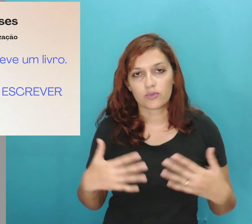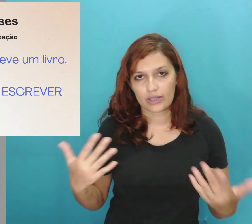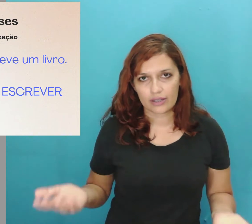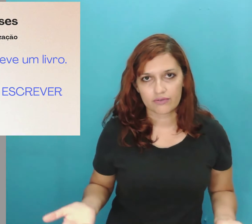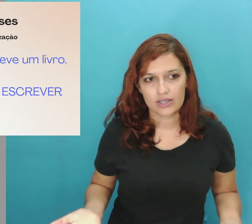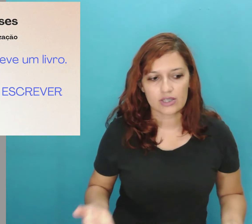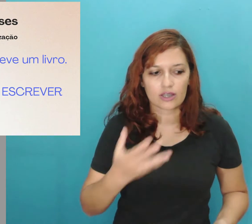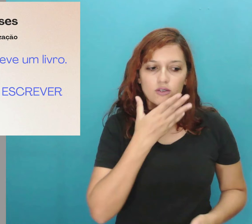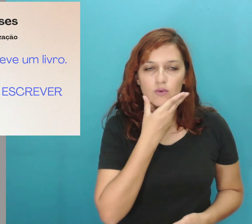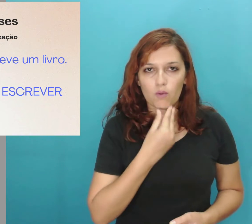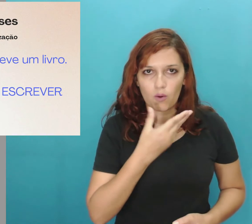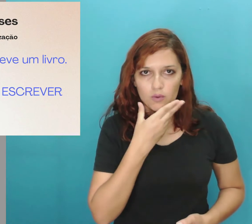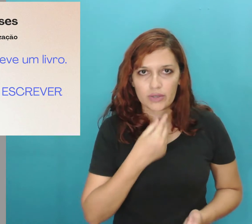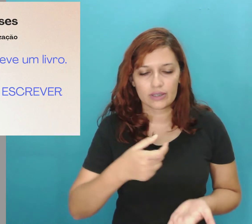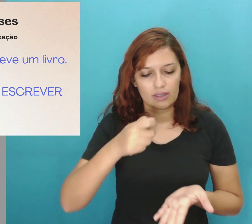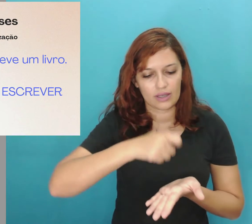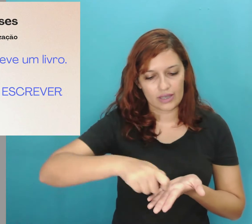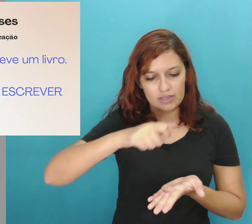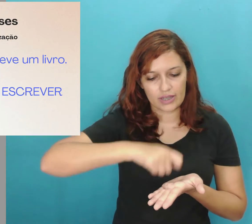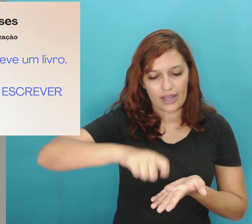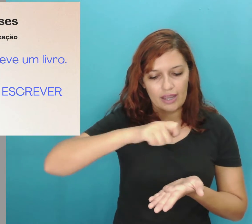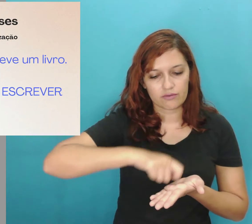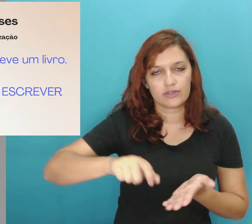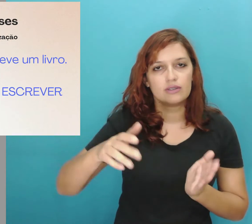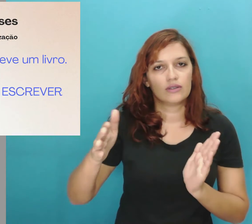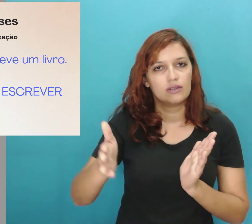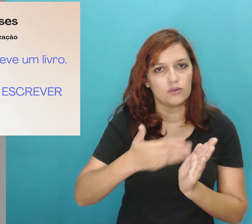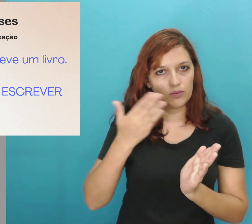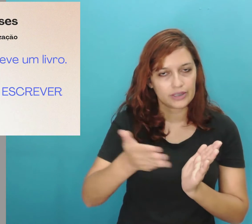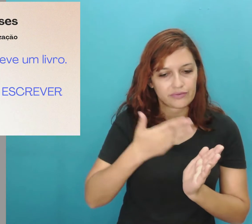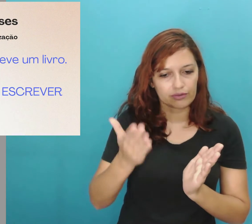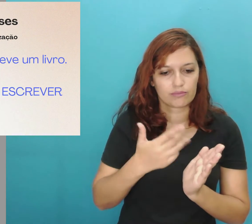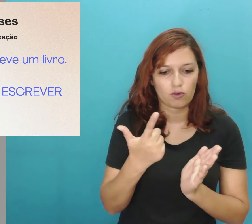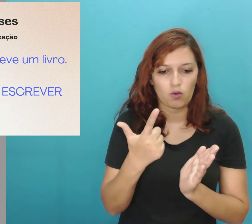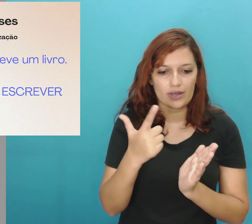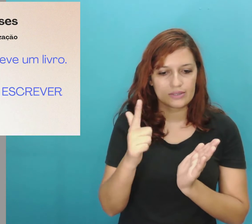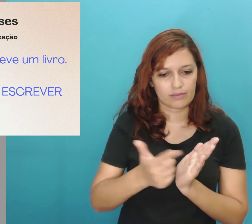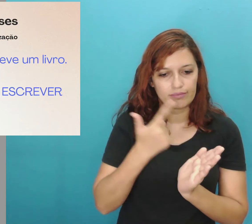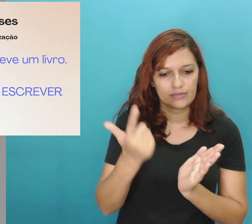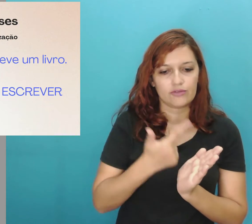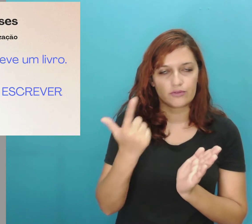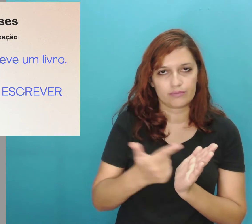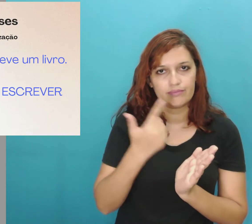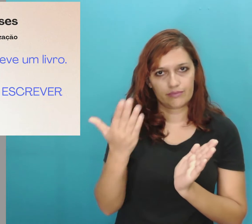poderia fazer, o homem escreve um livro, ou assim, livro.